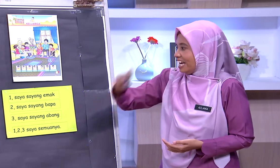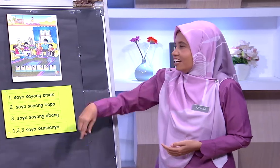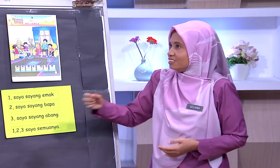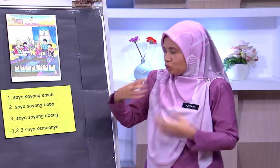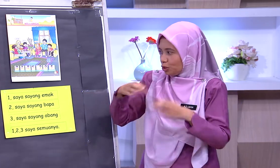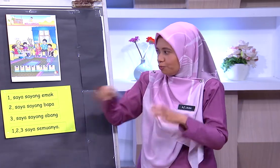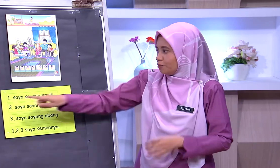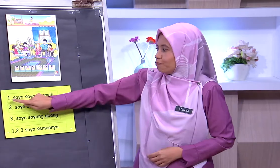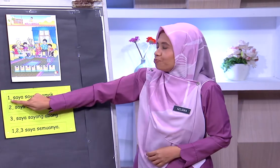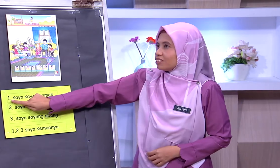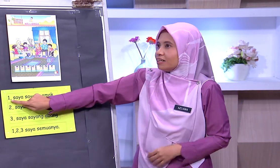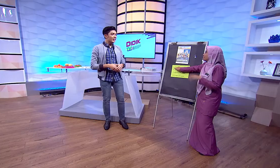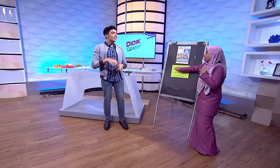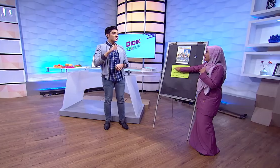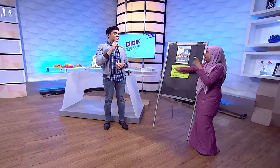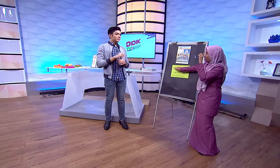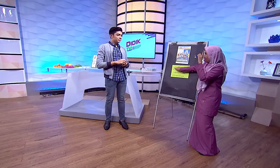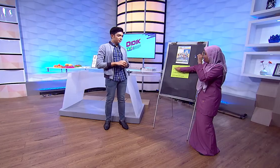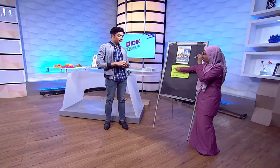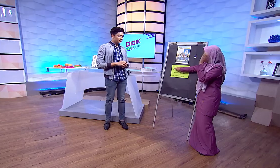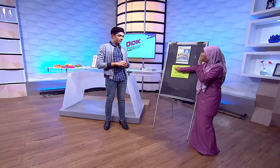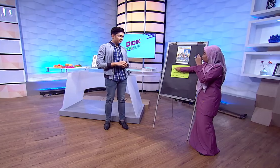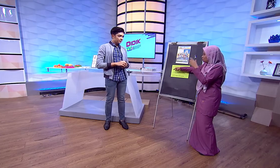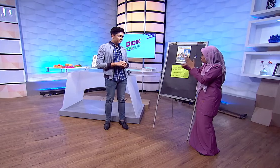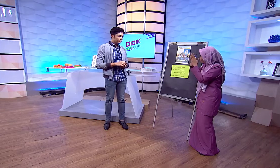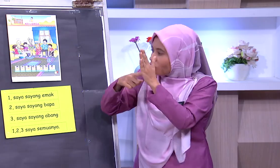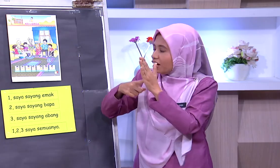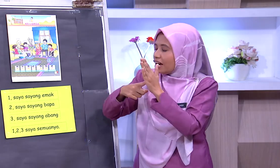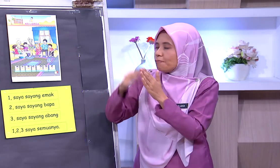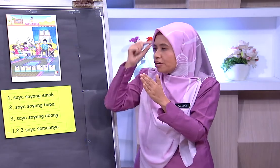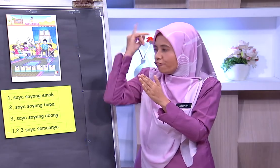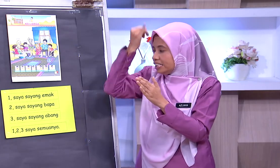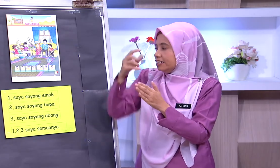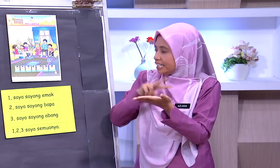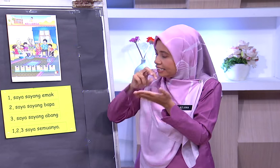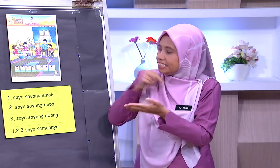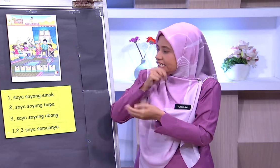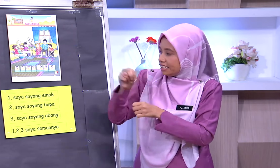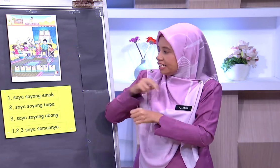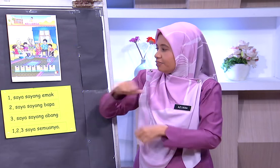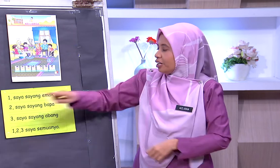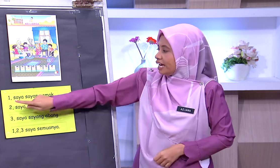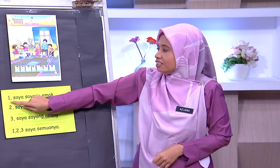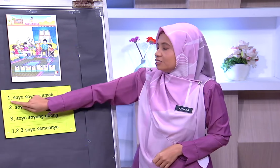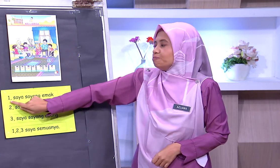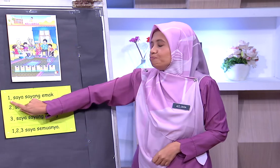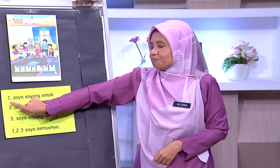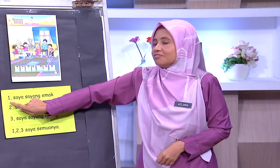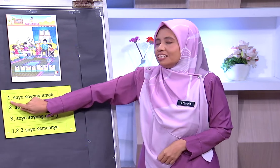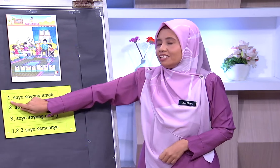Oke coba-coba ok-jek goodwood tunjuk Abang Irving nyanyi oke walaupun